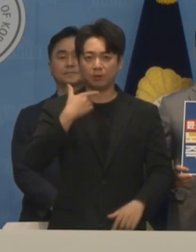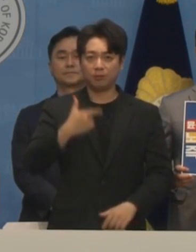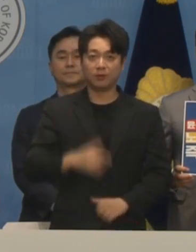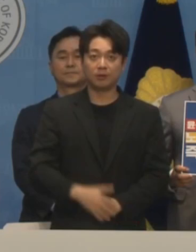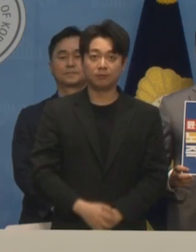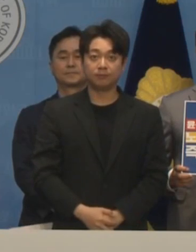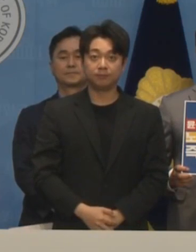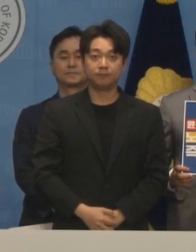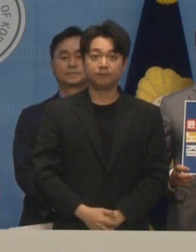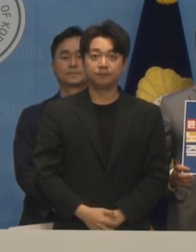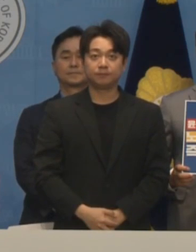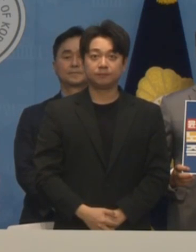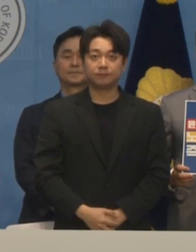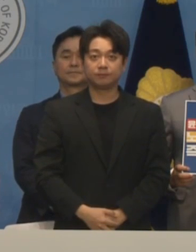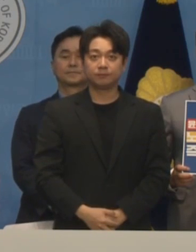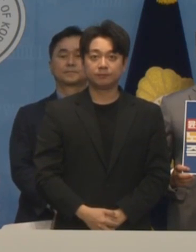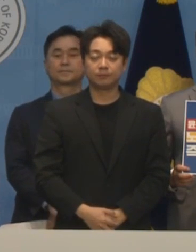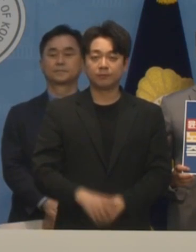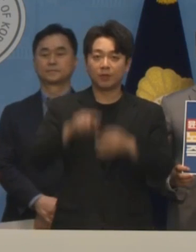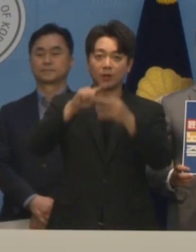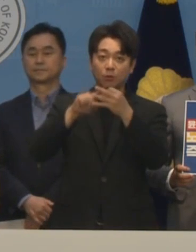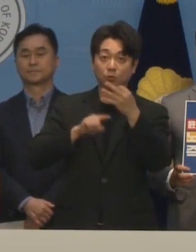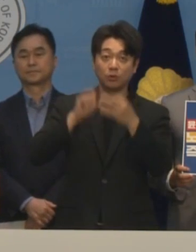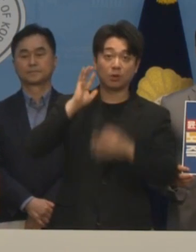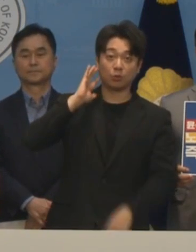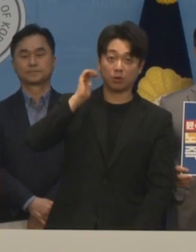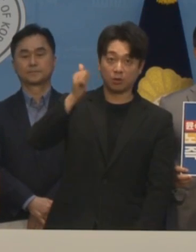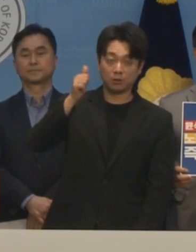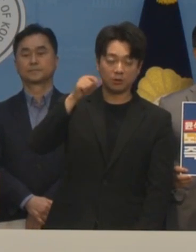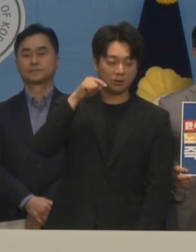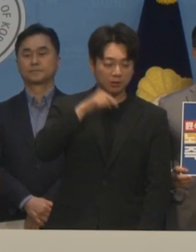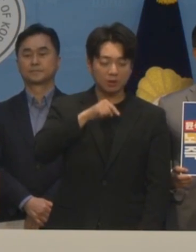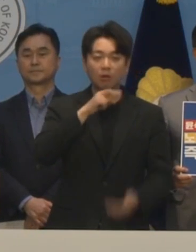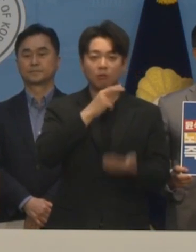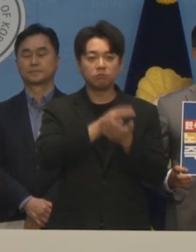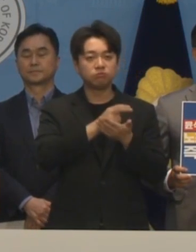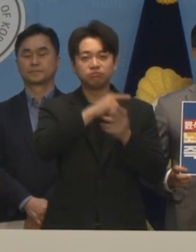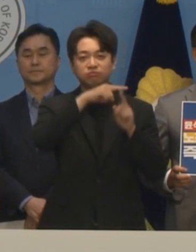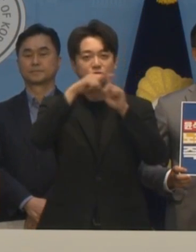점을 감안해서 윤석열 대통령은 거부권 행사가 아니라